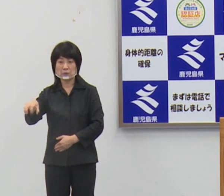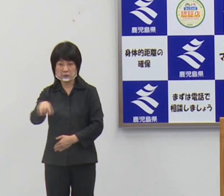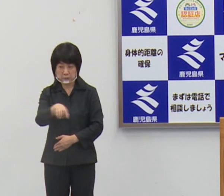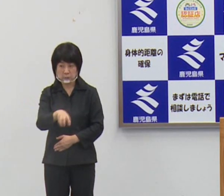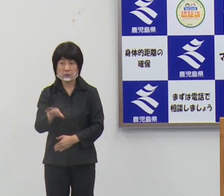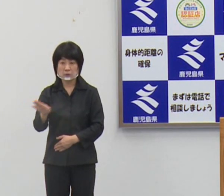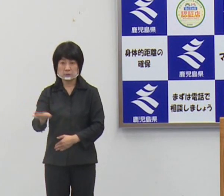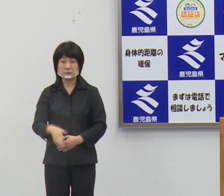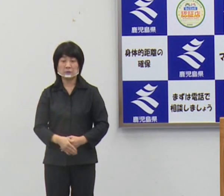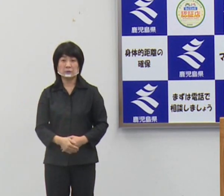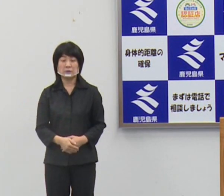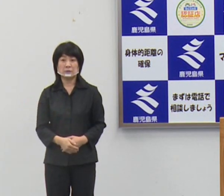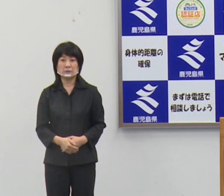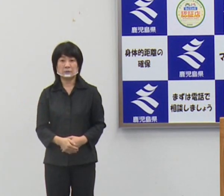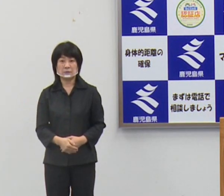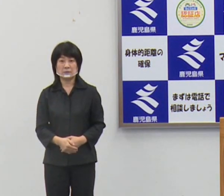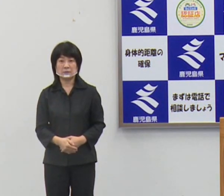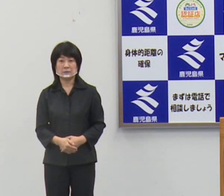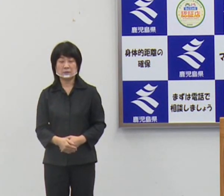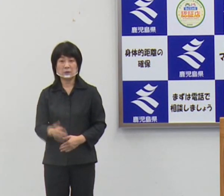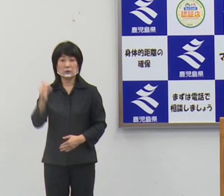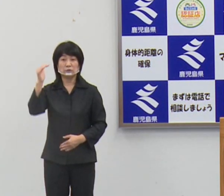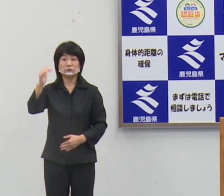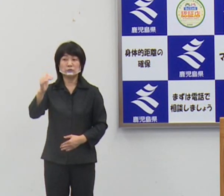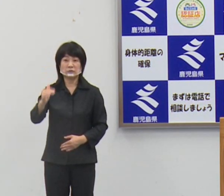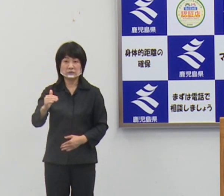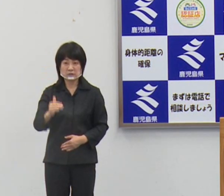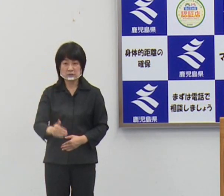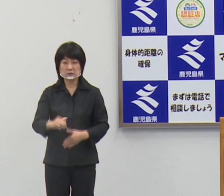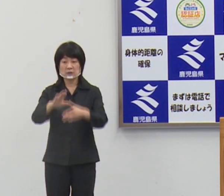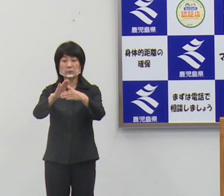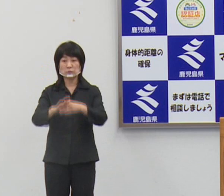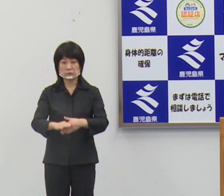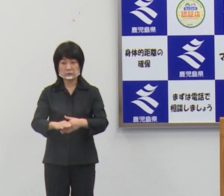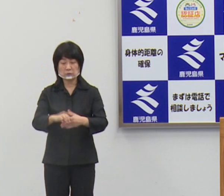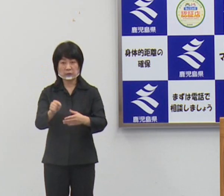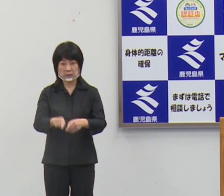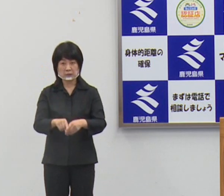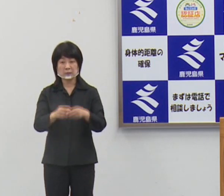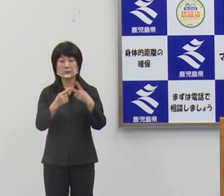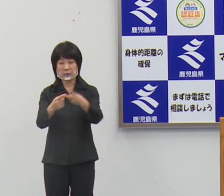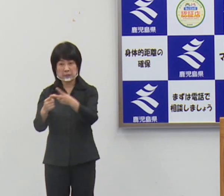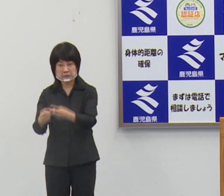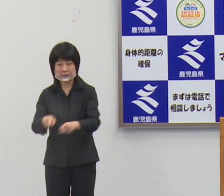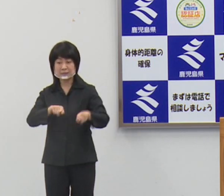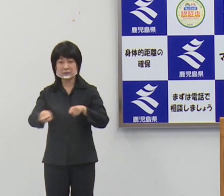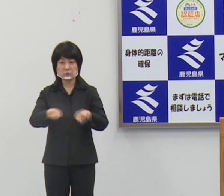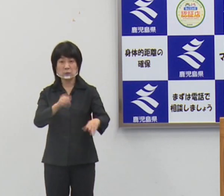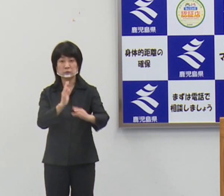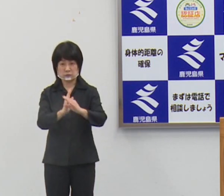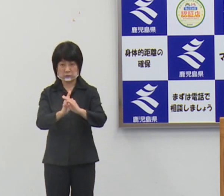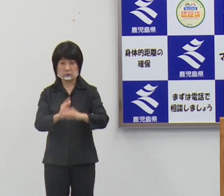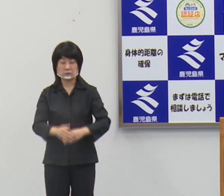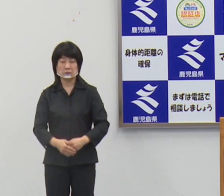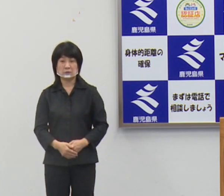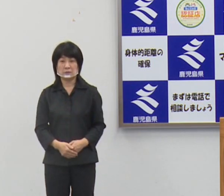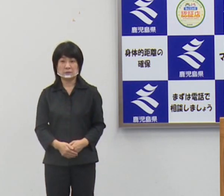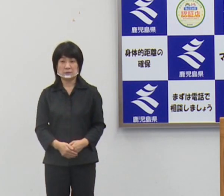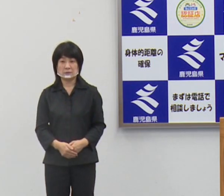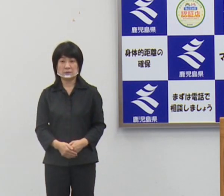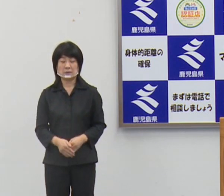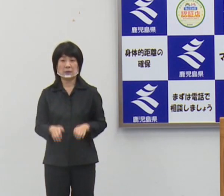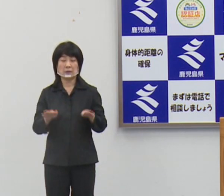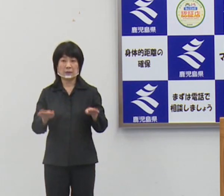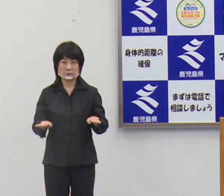。で、まあ、順次文書等による指導を行っておりますが、今の